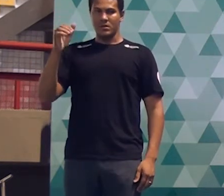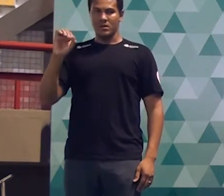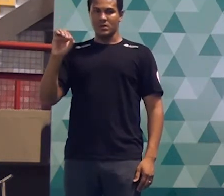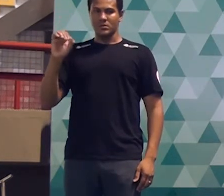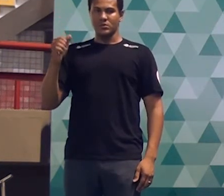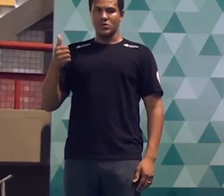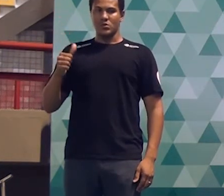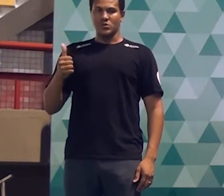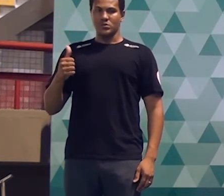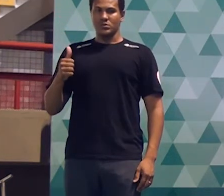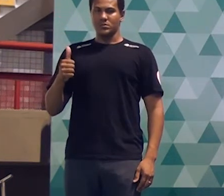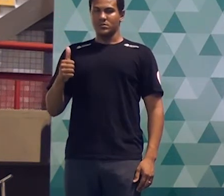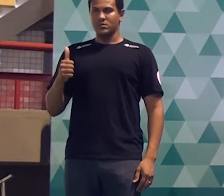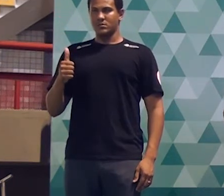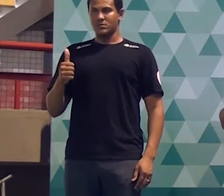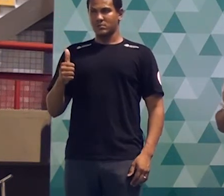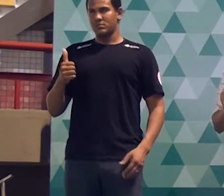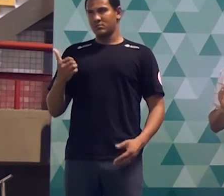11.